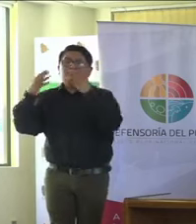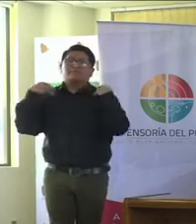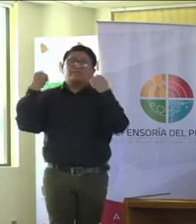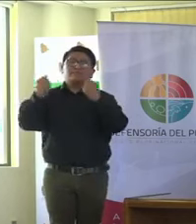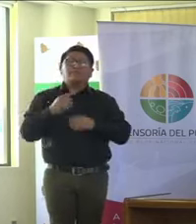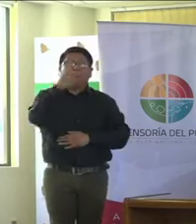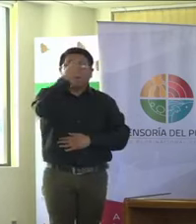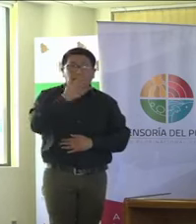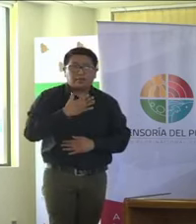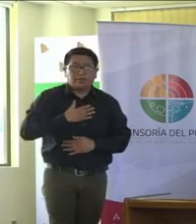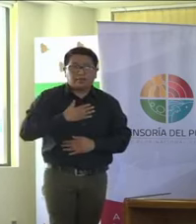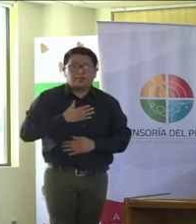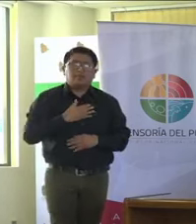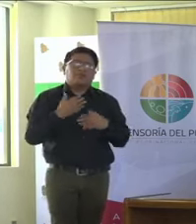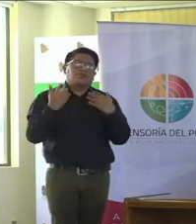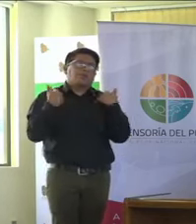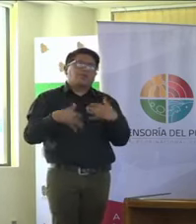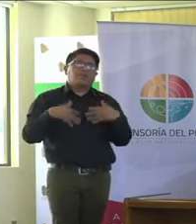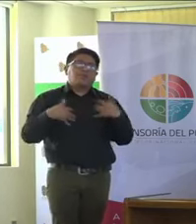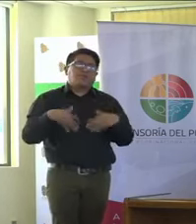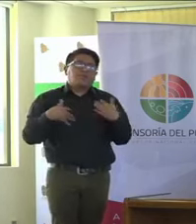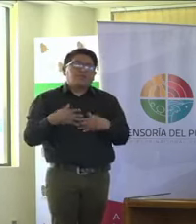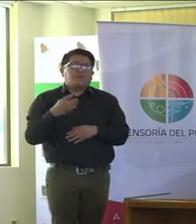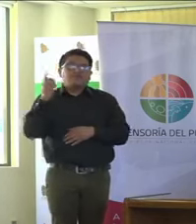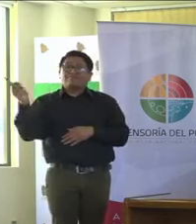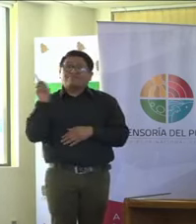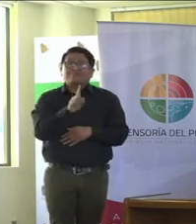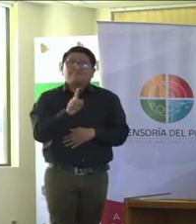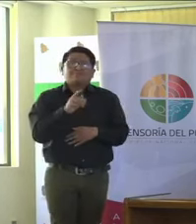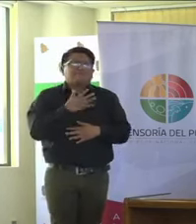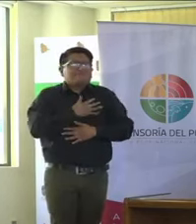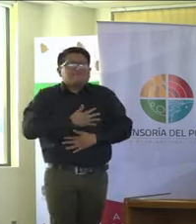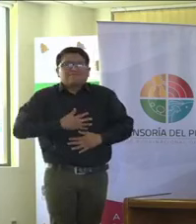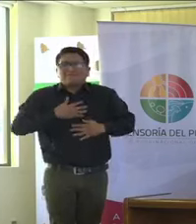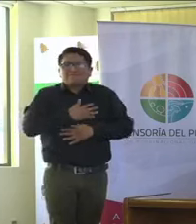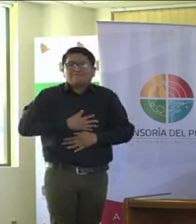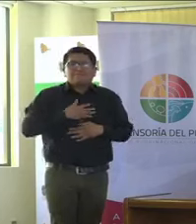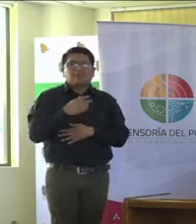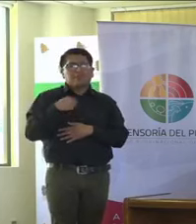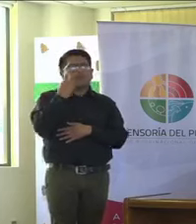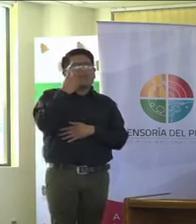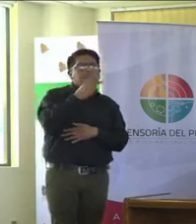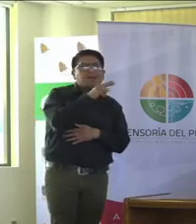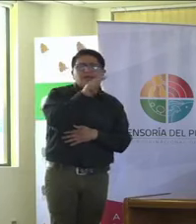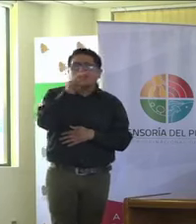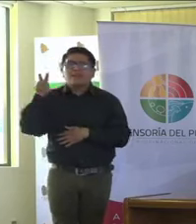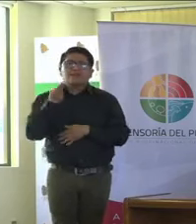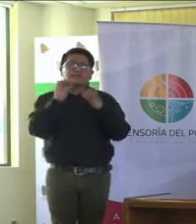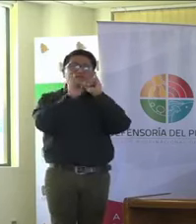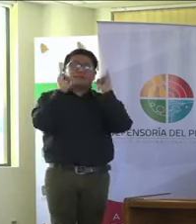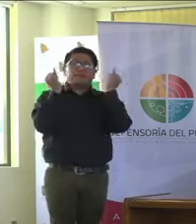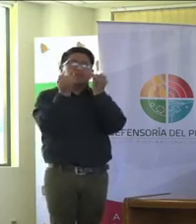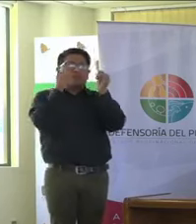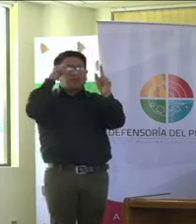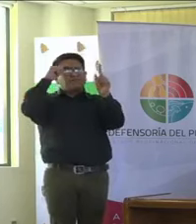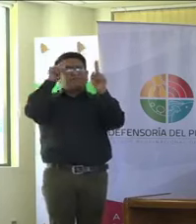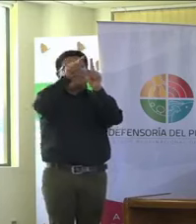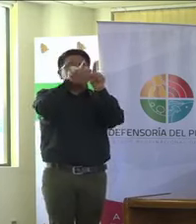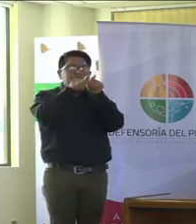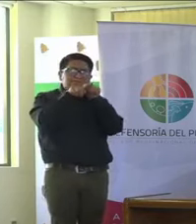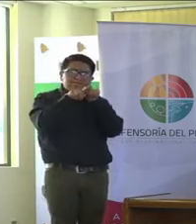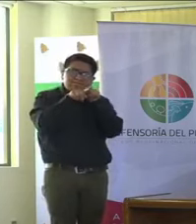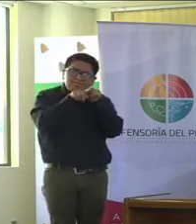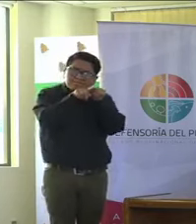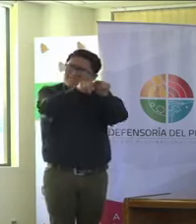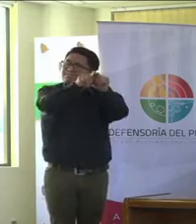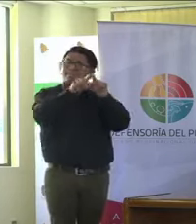para mí realmente es maravilloso estar en este momento aquí y ver que nuestra institución está alineada, que seguimos cumpliendo